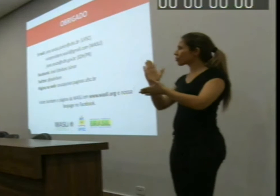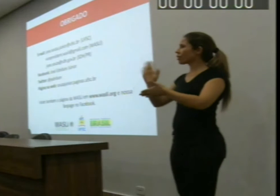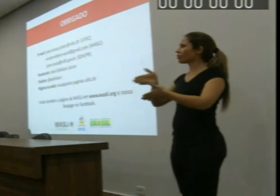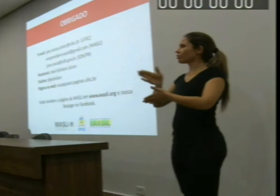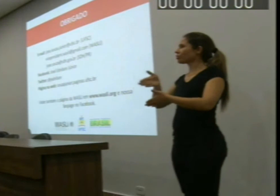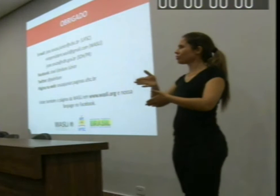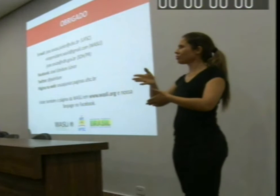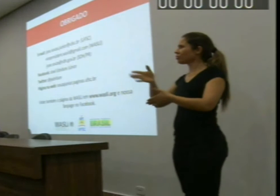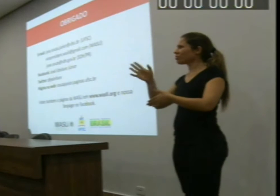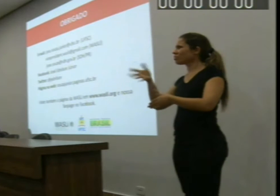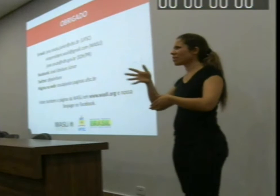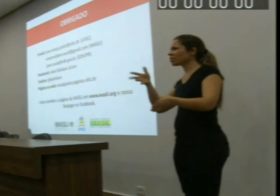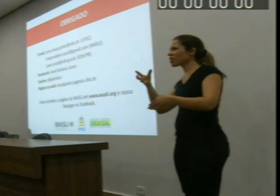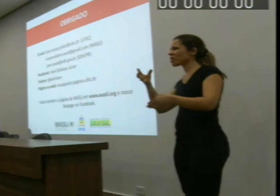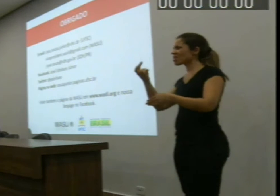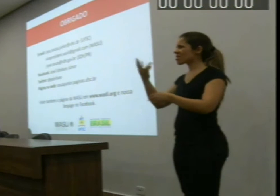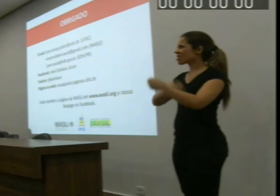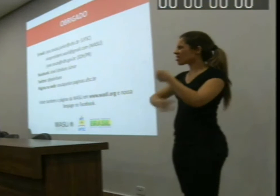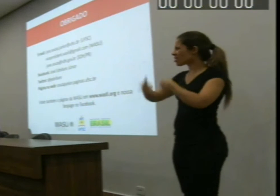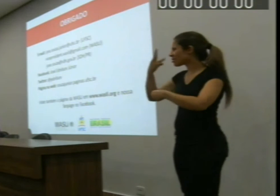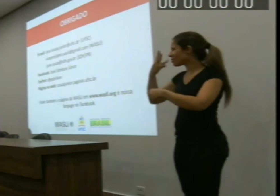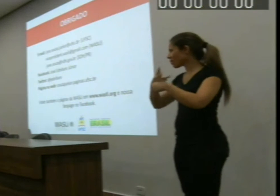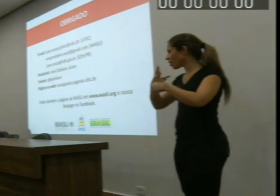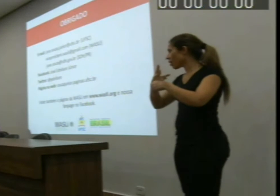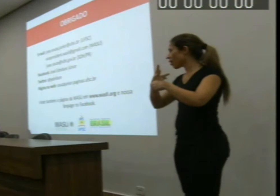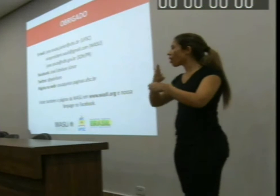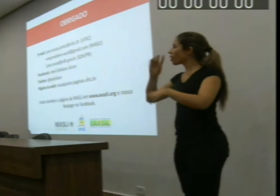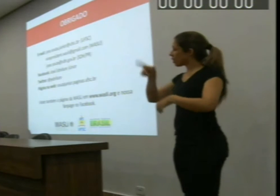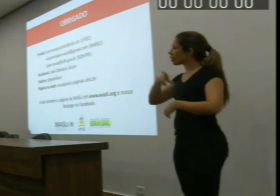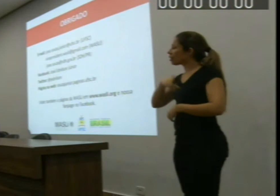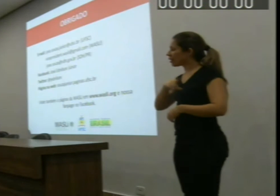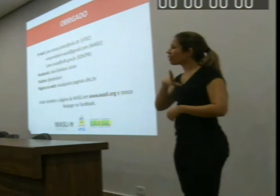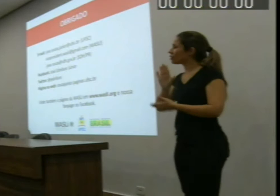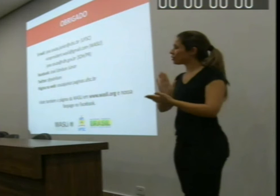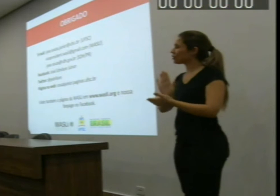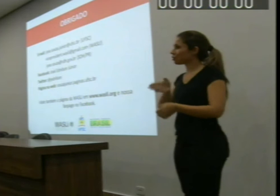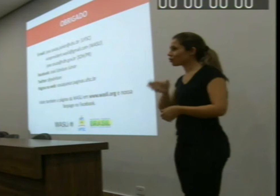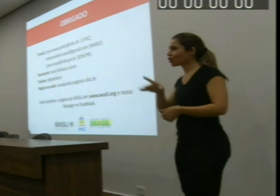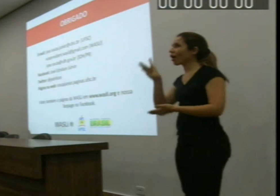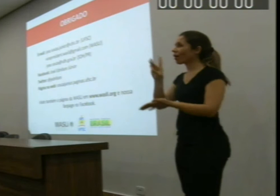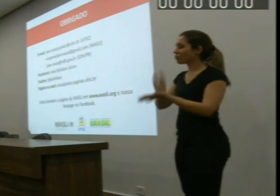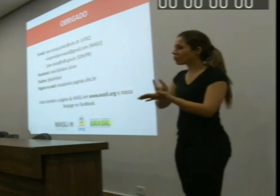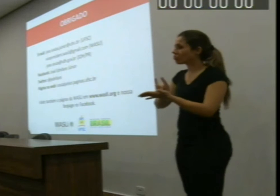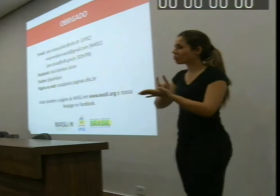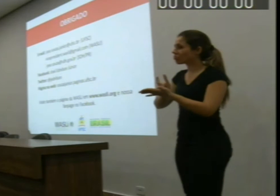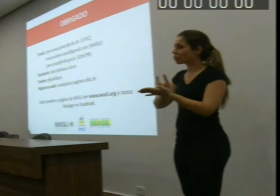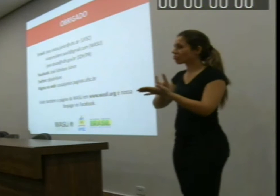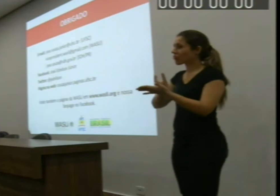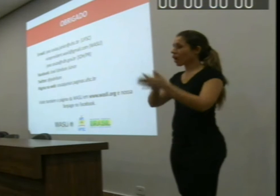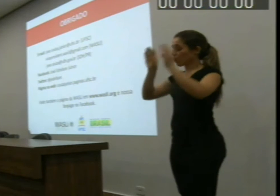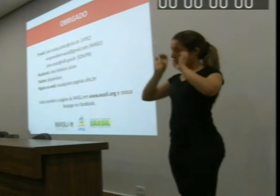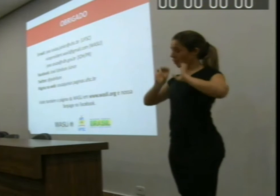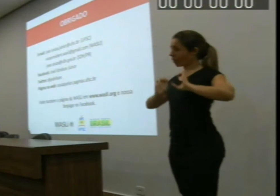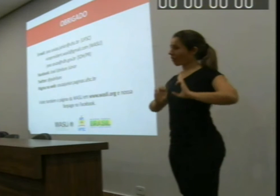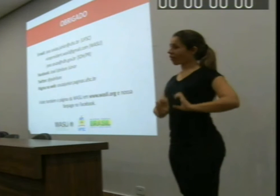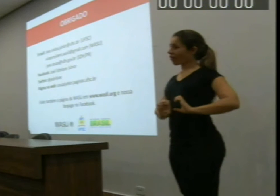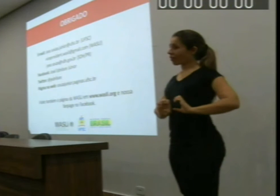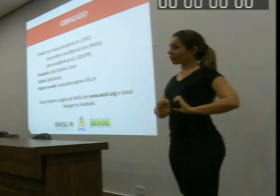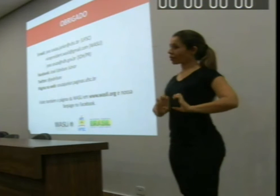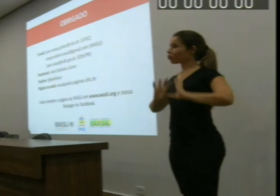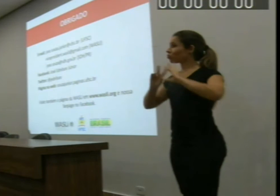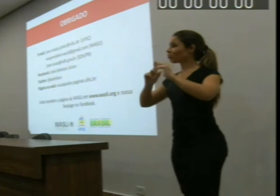exatamente então ele tá constando já lá como uma prática ética dos dos intérpretes que os intérpretes devem estar